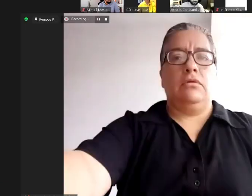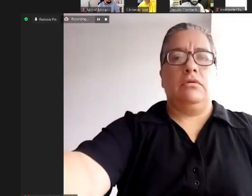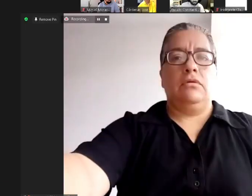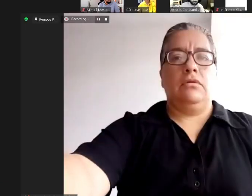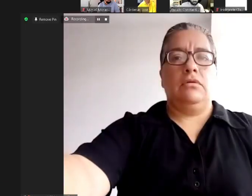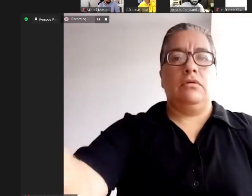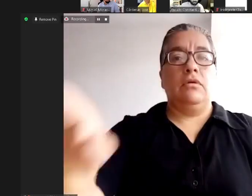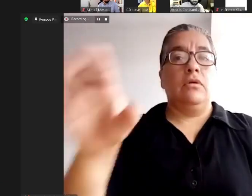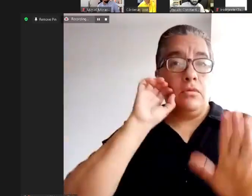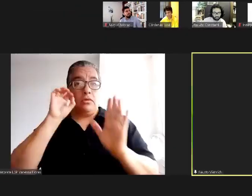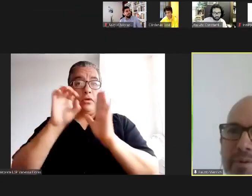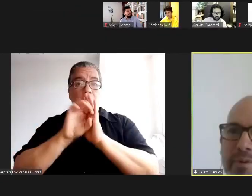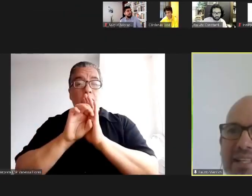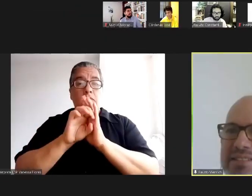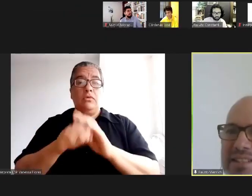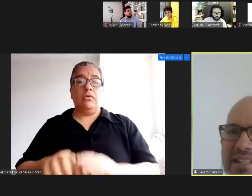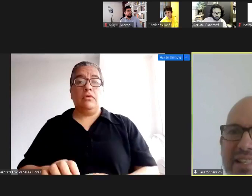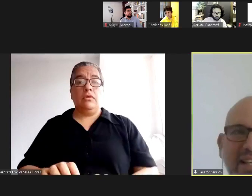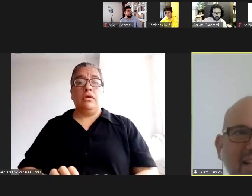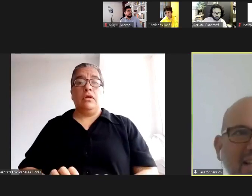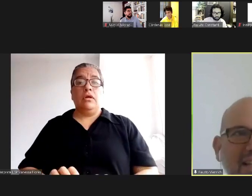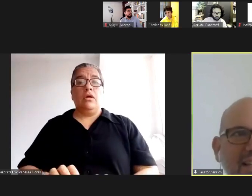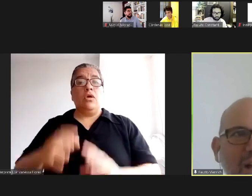La posibilidad de reproducir obras